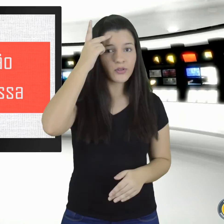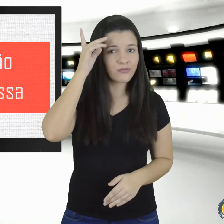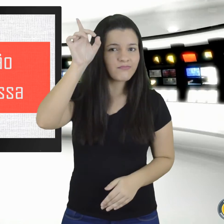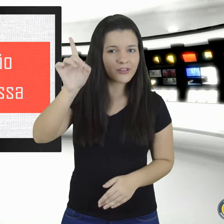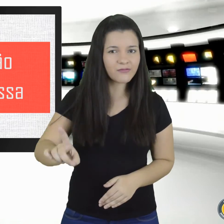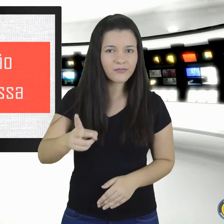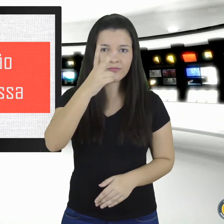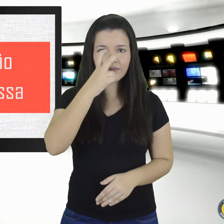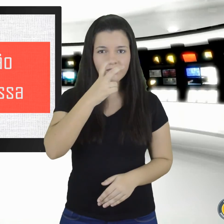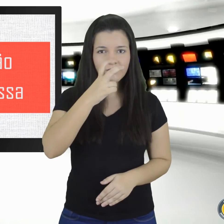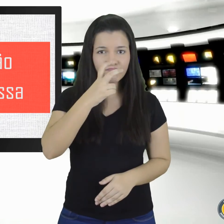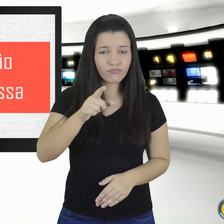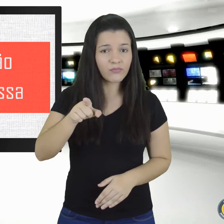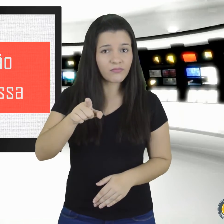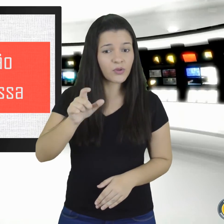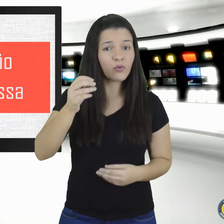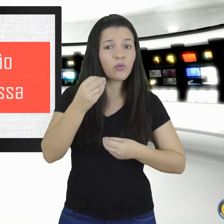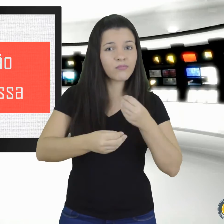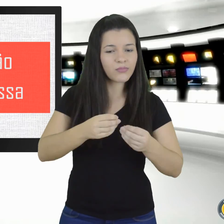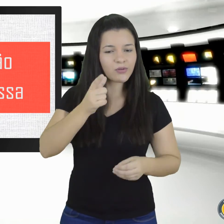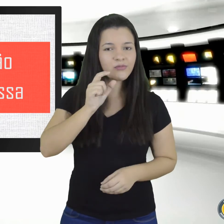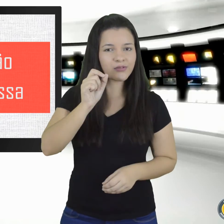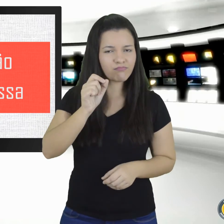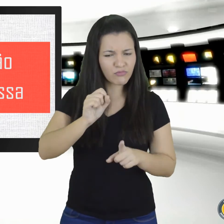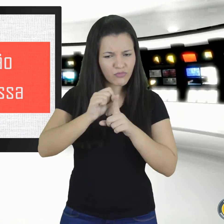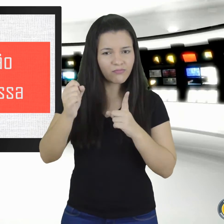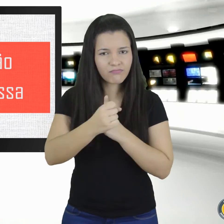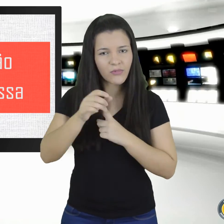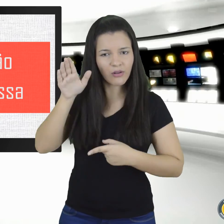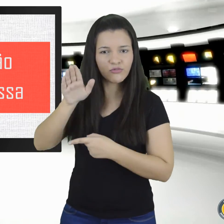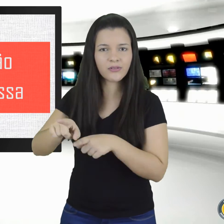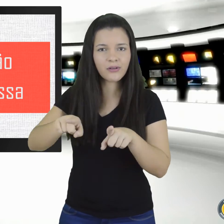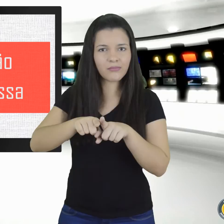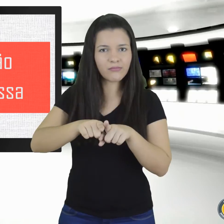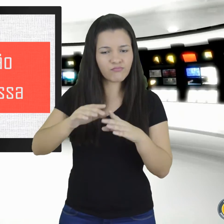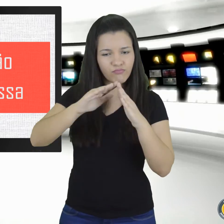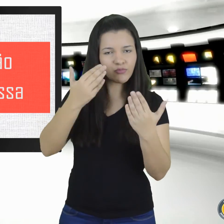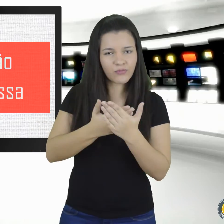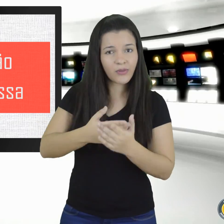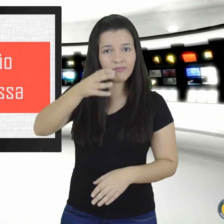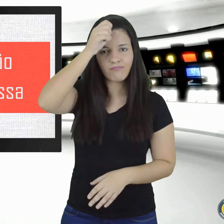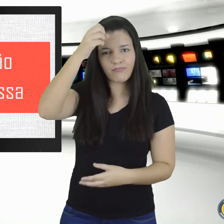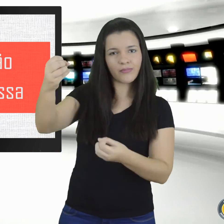da assistência social, há uma redução significativa no volume de doações feitas